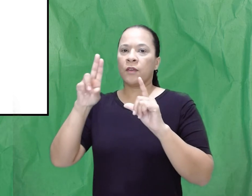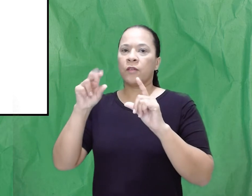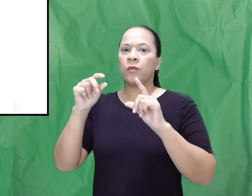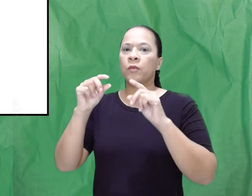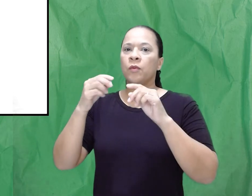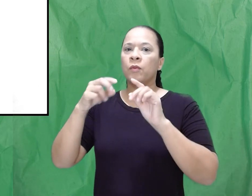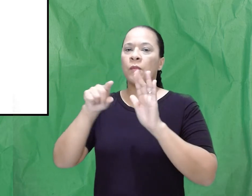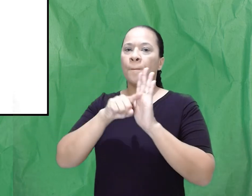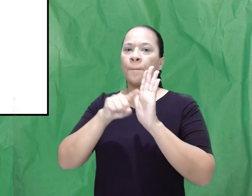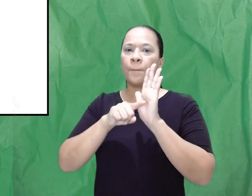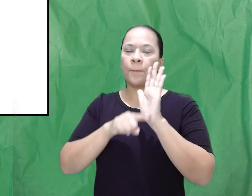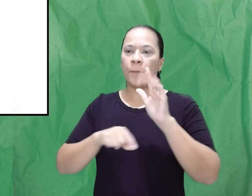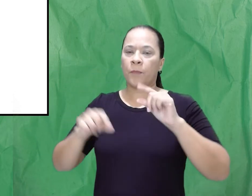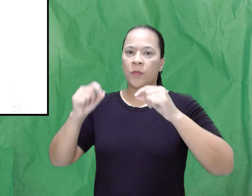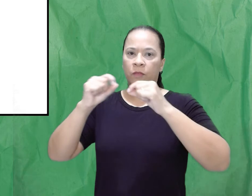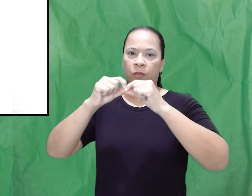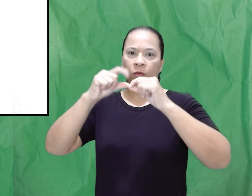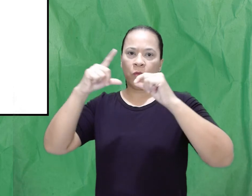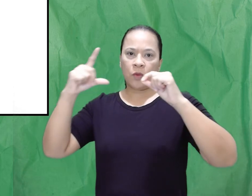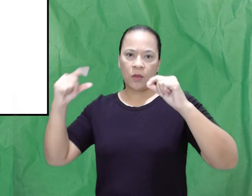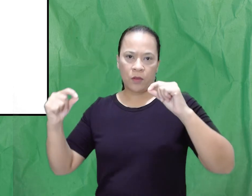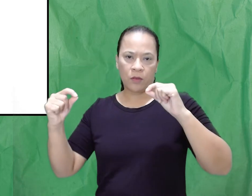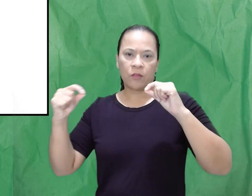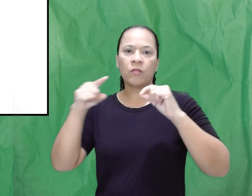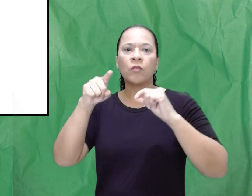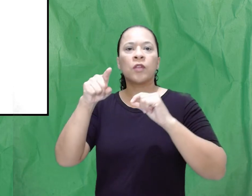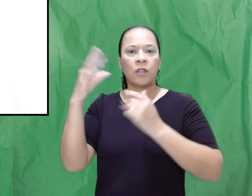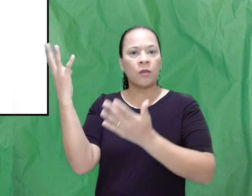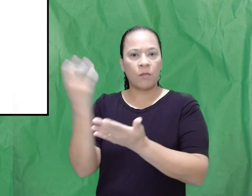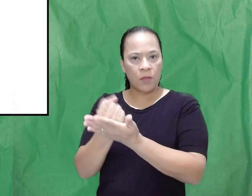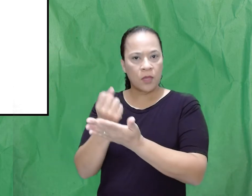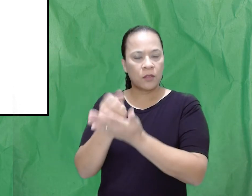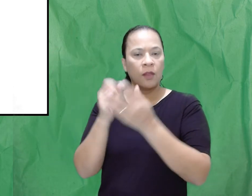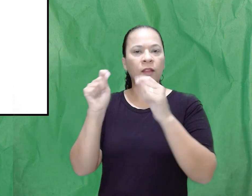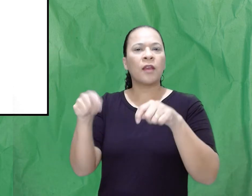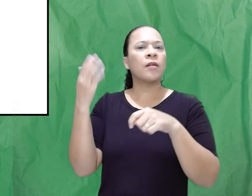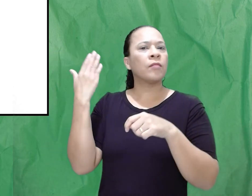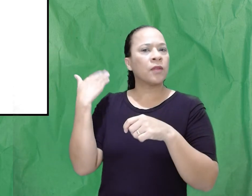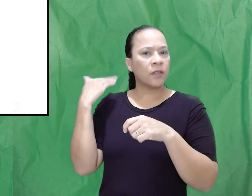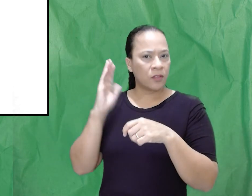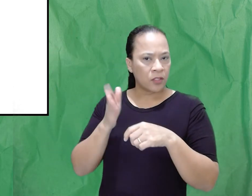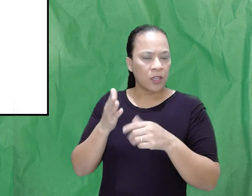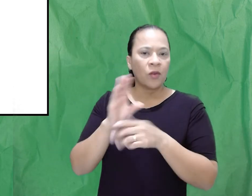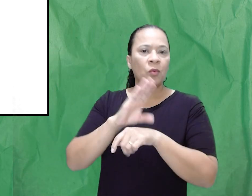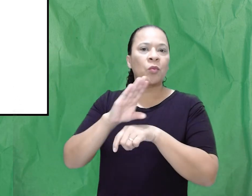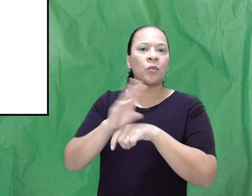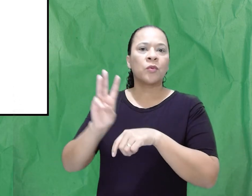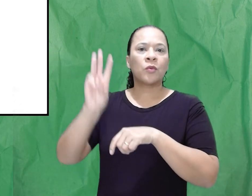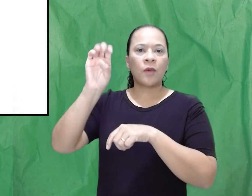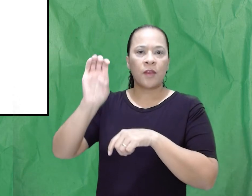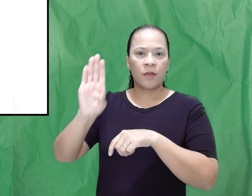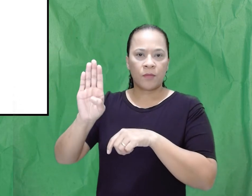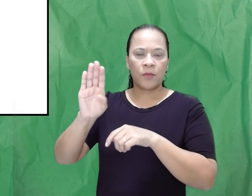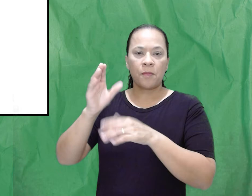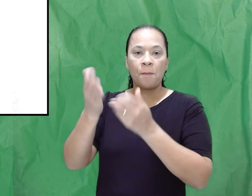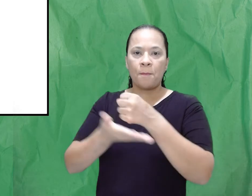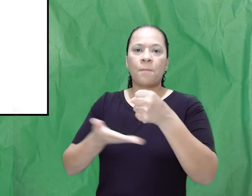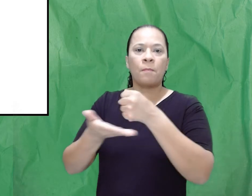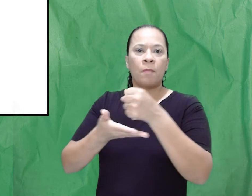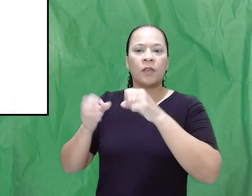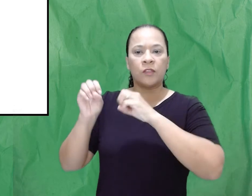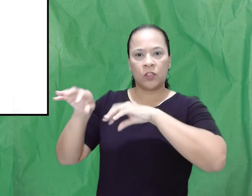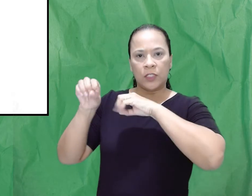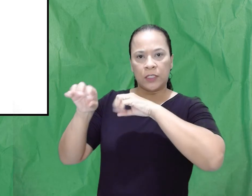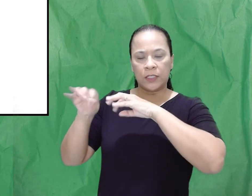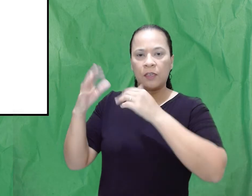vocês podem baixar, como vocês viram lá o curso de programação web básico, ensinando a instalar isso aqui. Então aqui eu